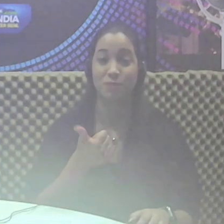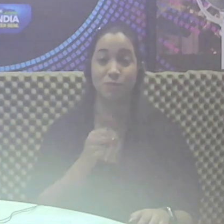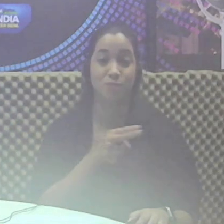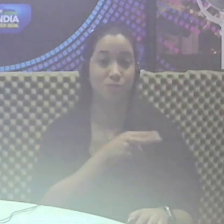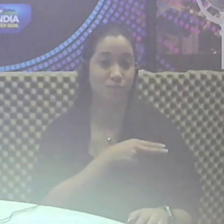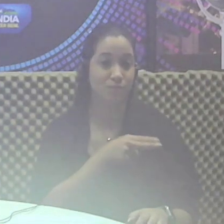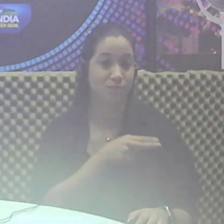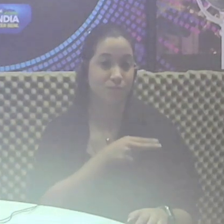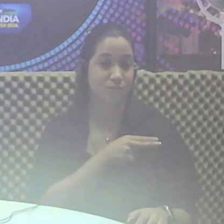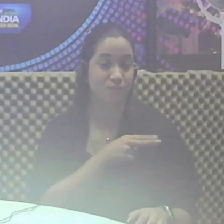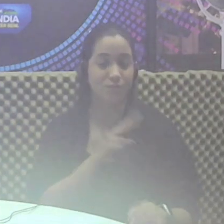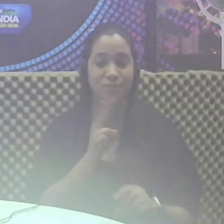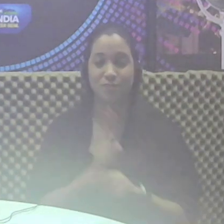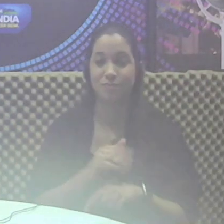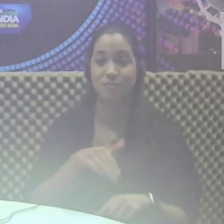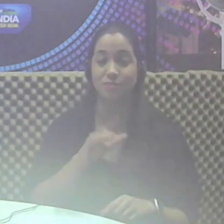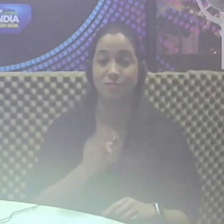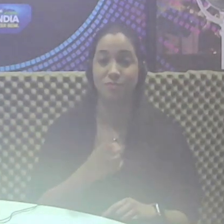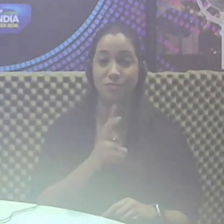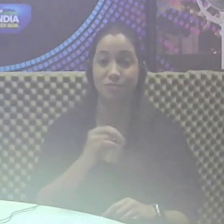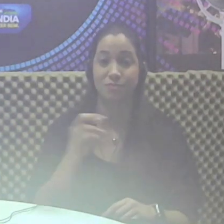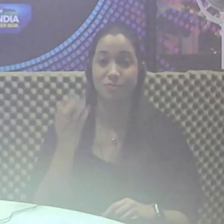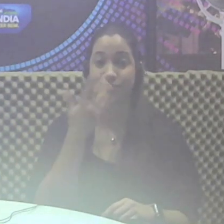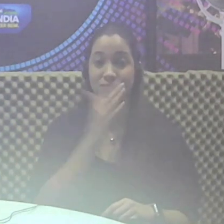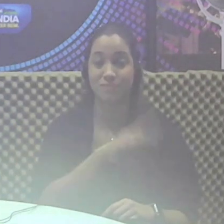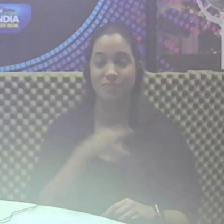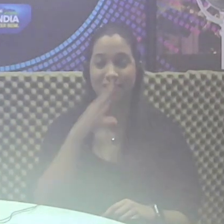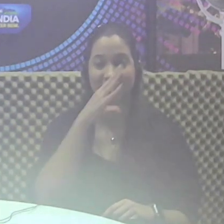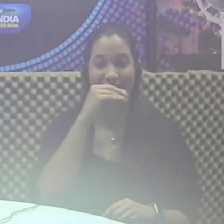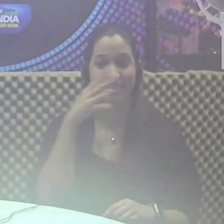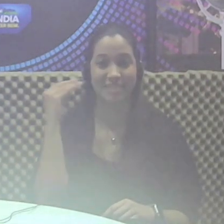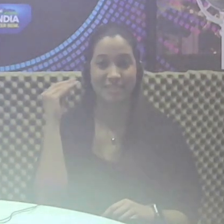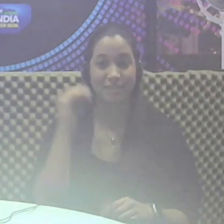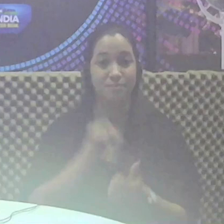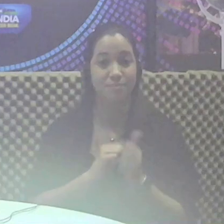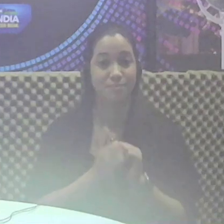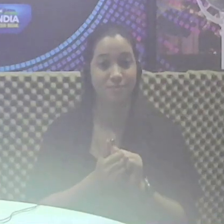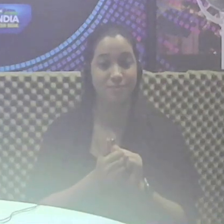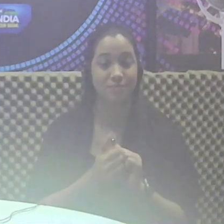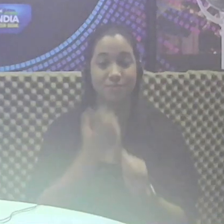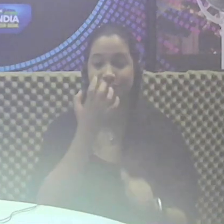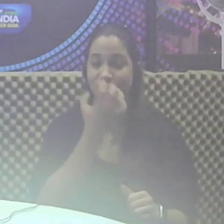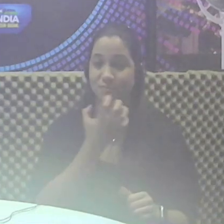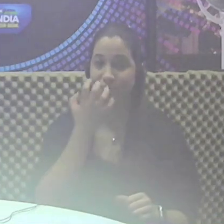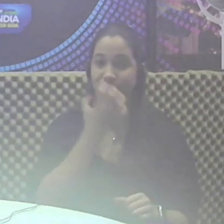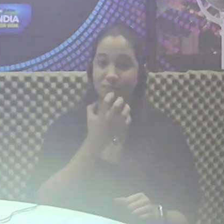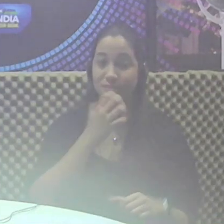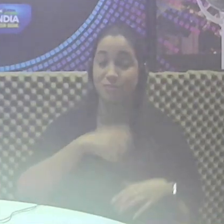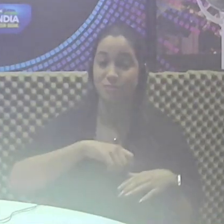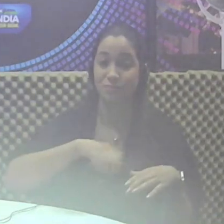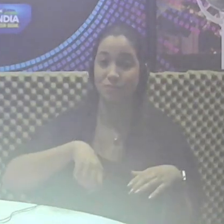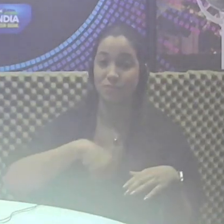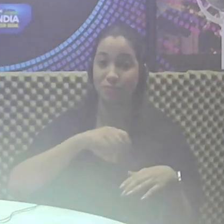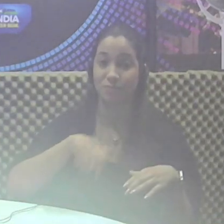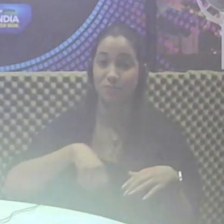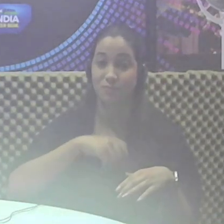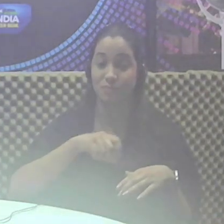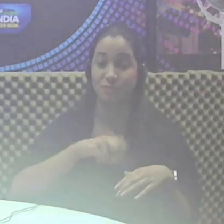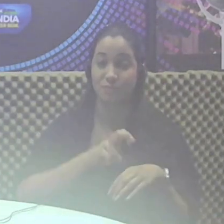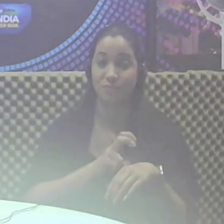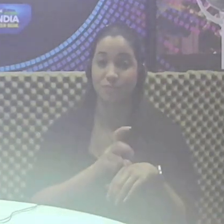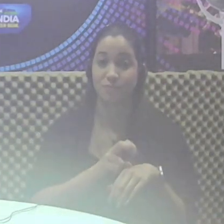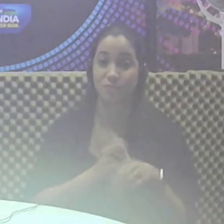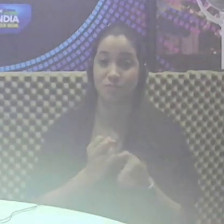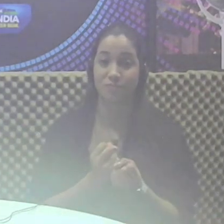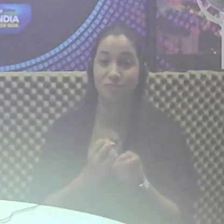unidades do NAICA? Que cuidam de mais de 1.500 crianças e adolescentes. Tem esporte, música, oficina de mini-chef,